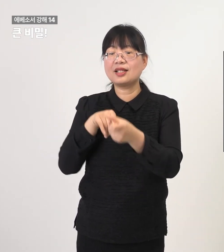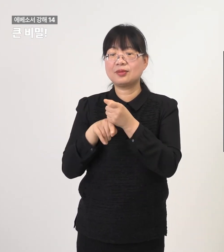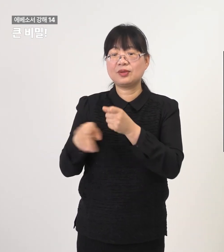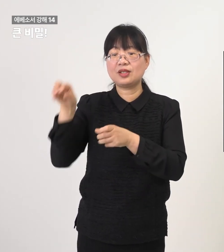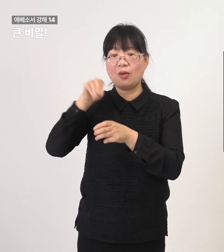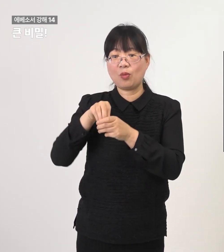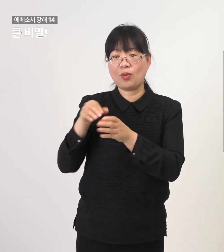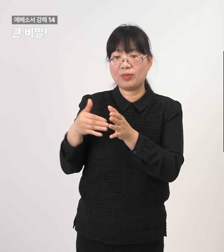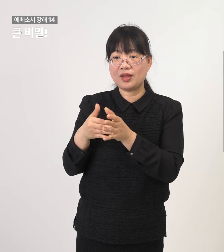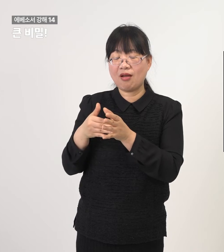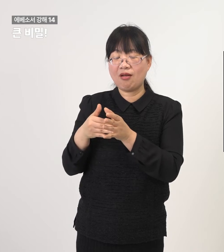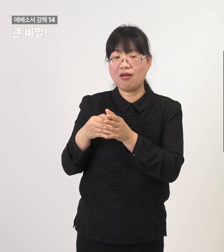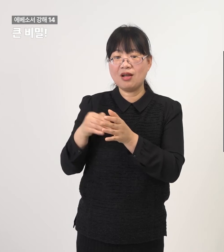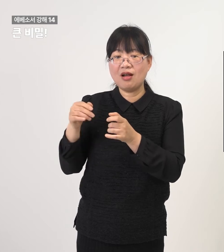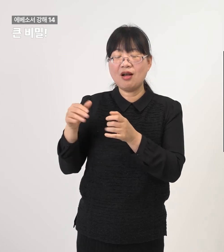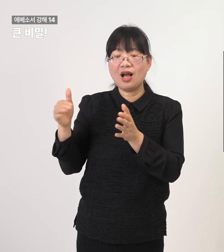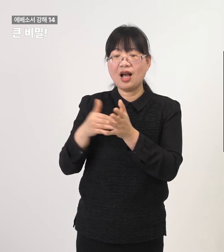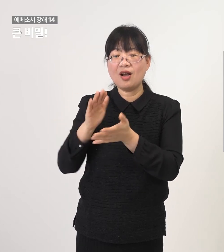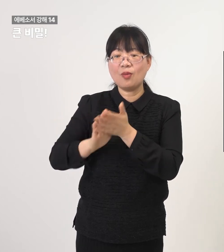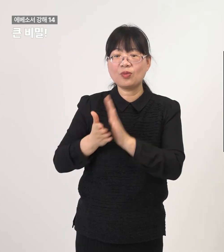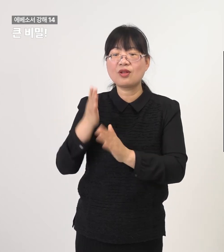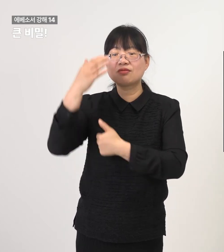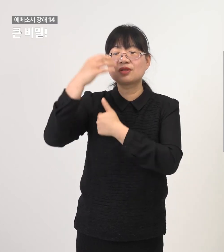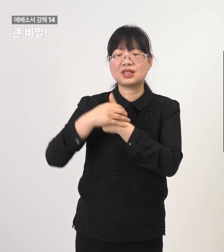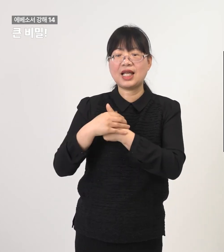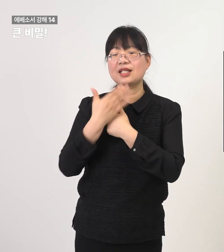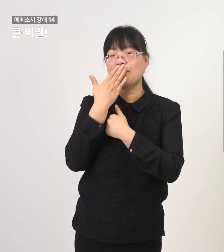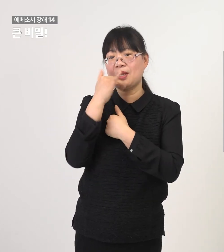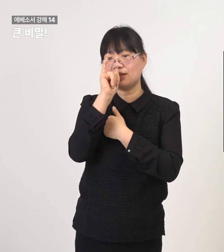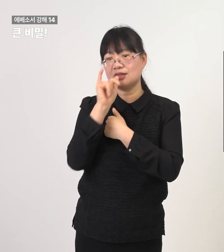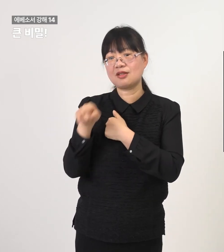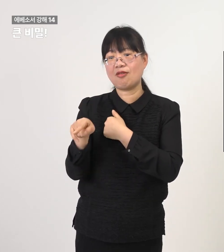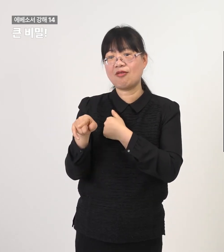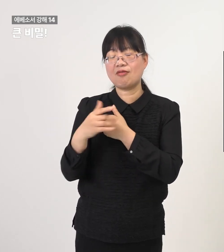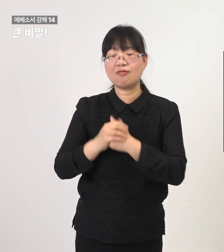근데 여기에는 무한대의 책임이 있어요.